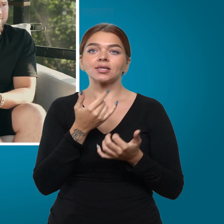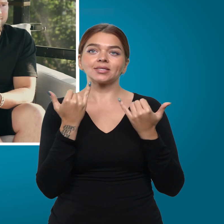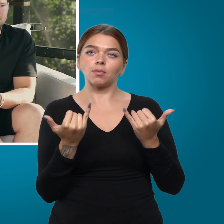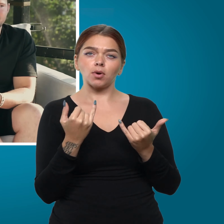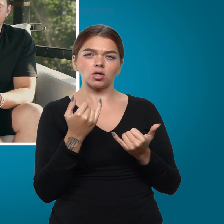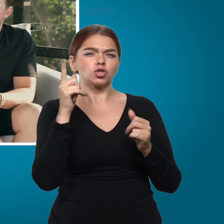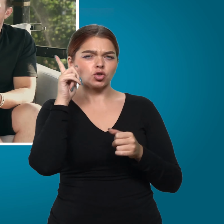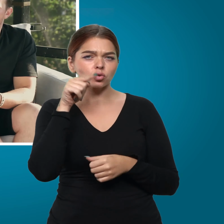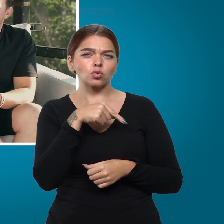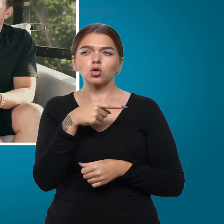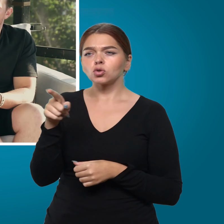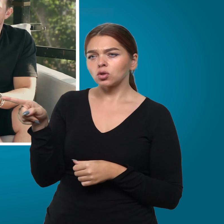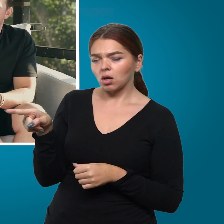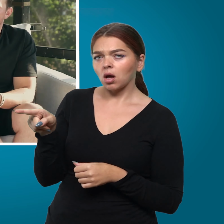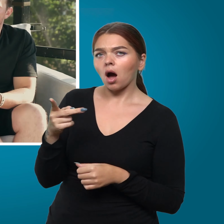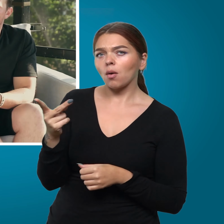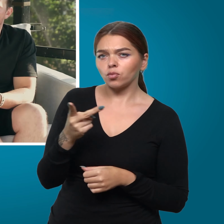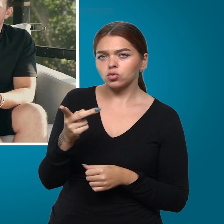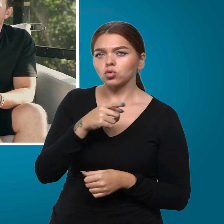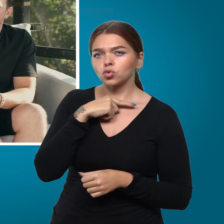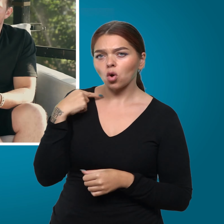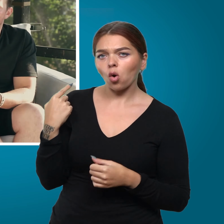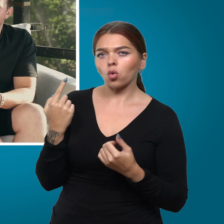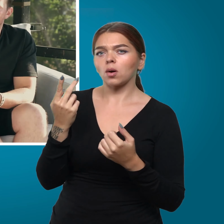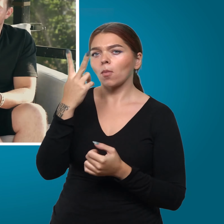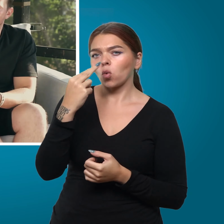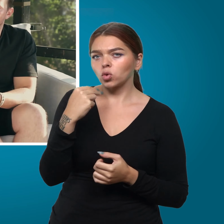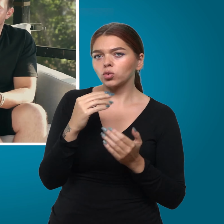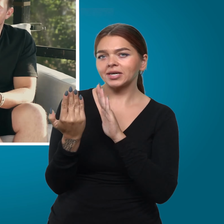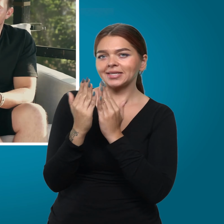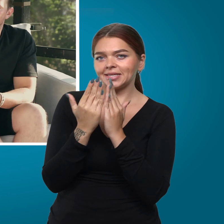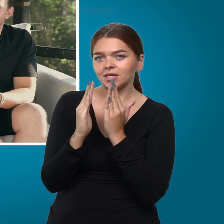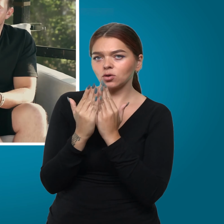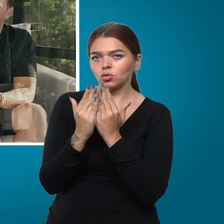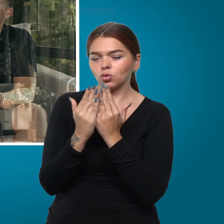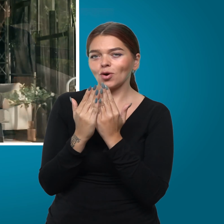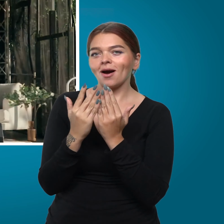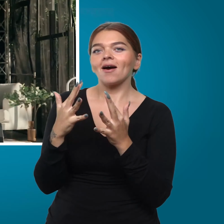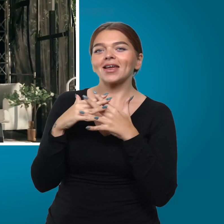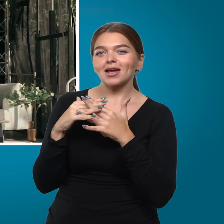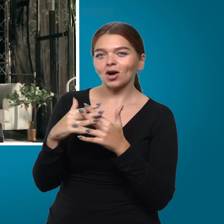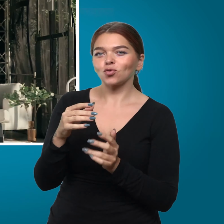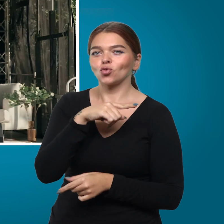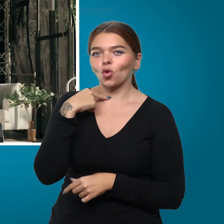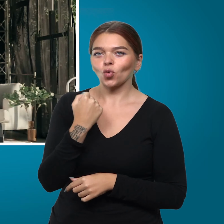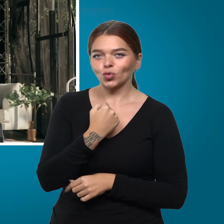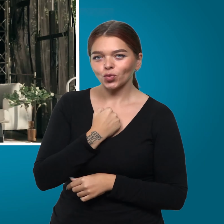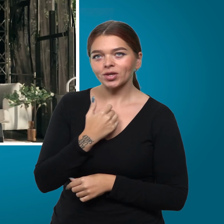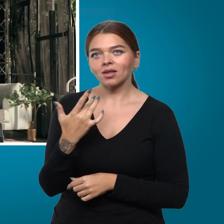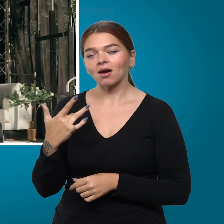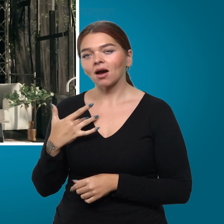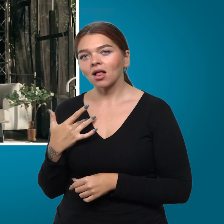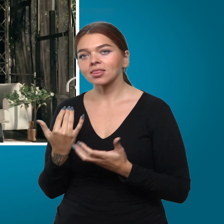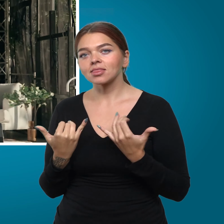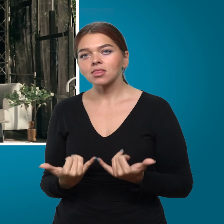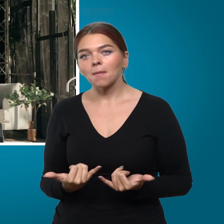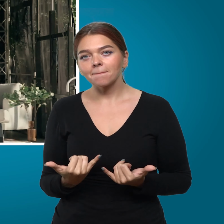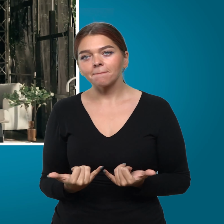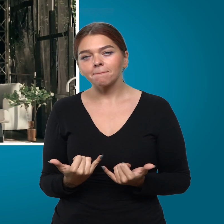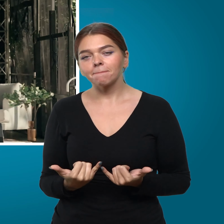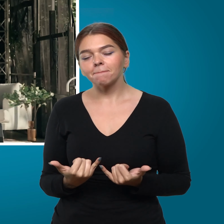dabartinių knygų patarimo, ką galima perskaityti. Šiaip apskritai knyga yra labai